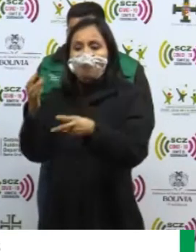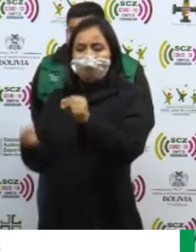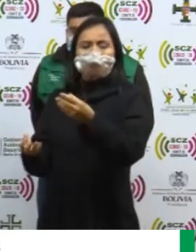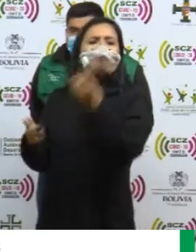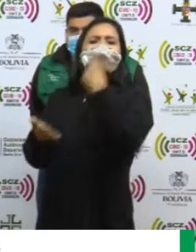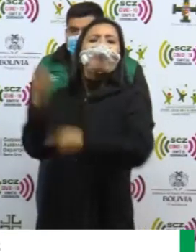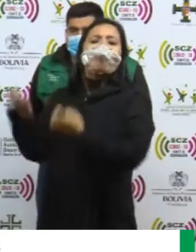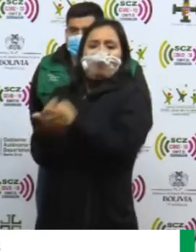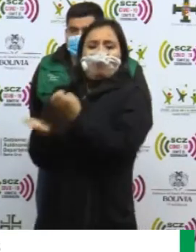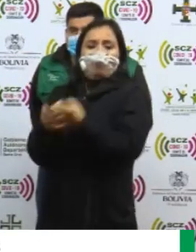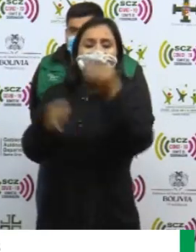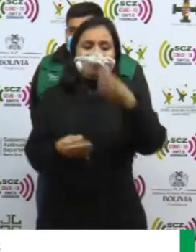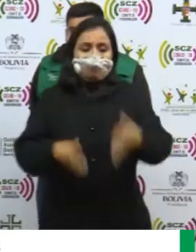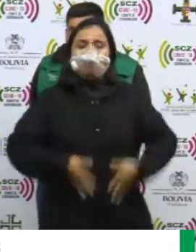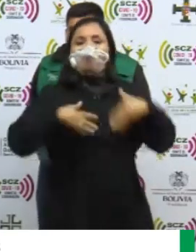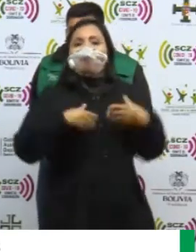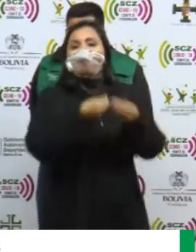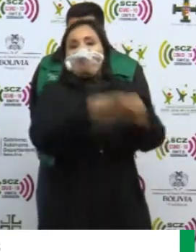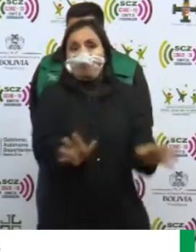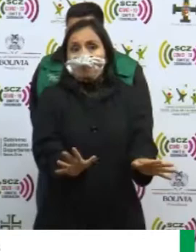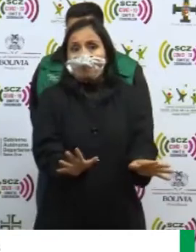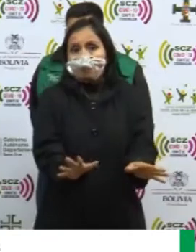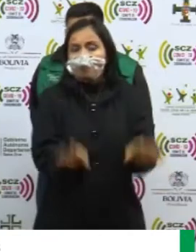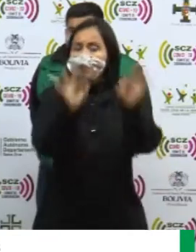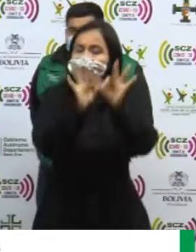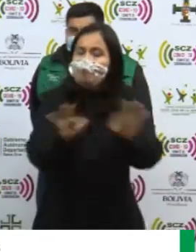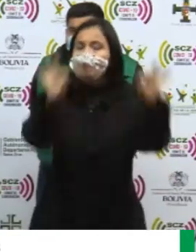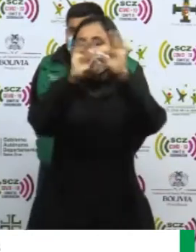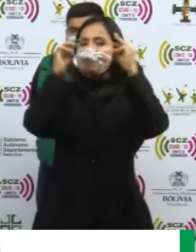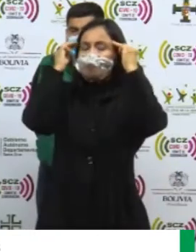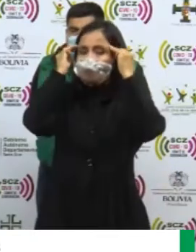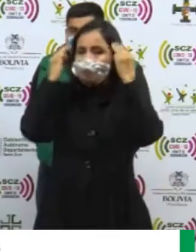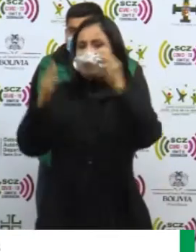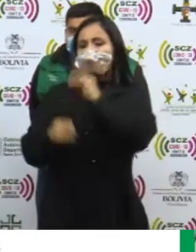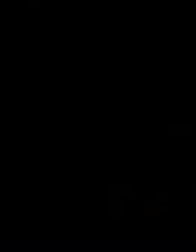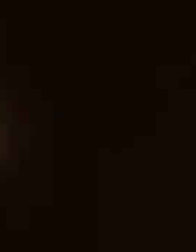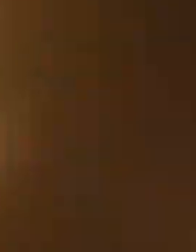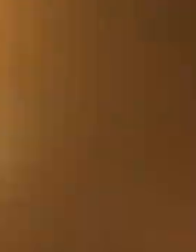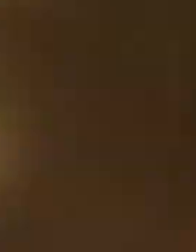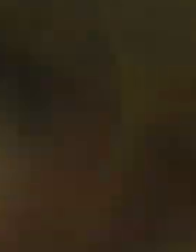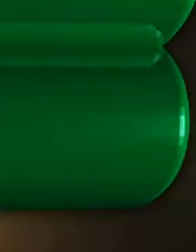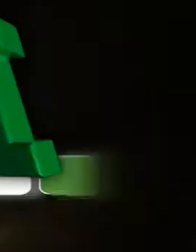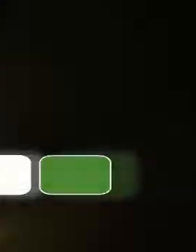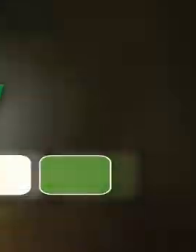Por lo tanto, eso es lo que debe primar en la mente y en la actitud de todos nosotros.